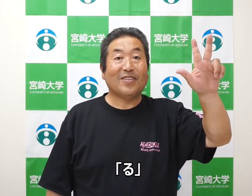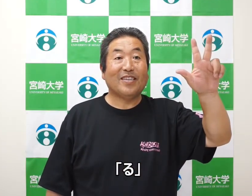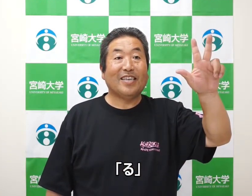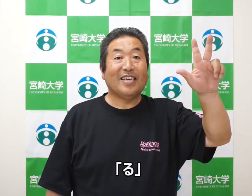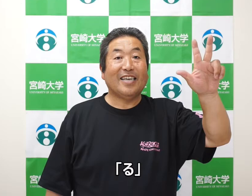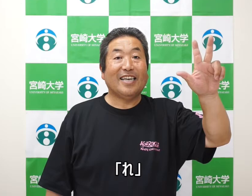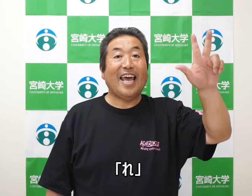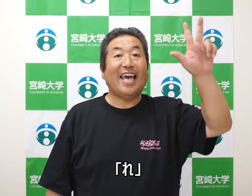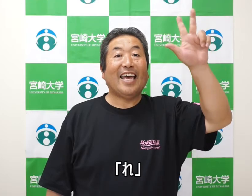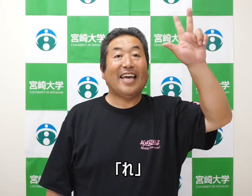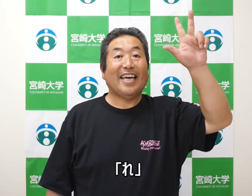レ、